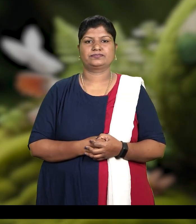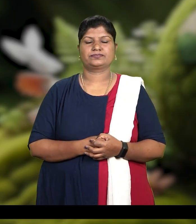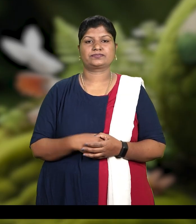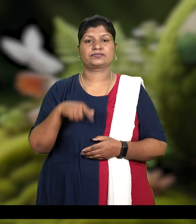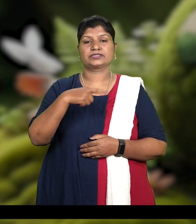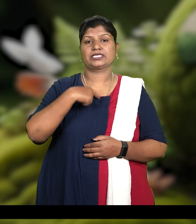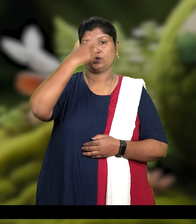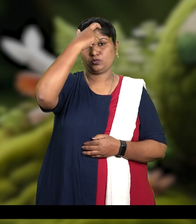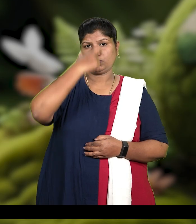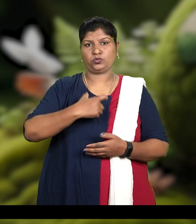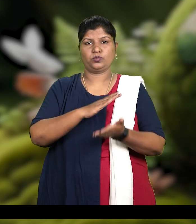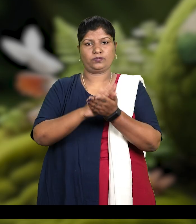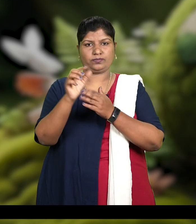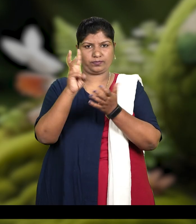मानव हे इकोसिस्टीममधील ग्राहक आहेत.